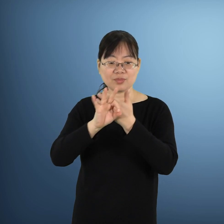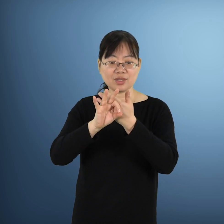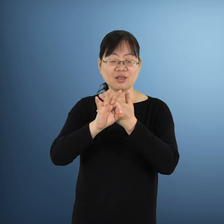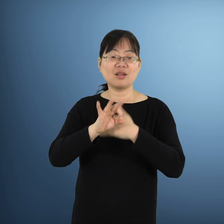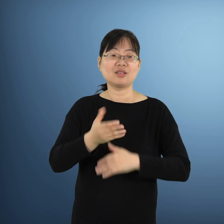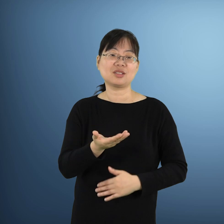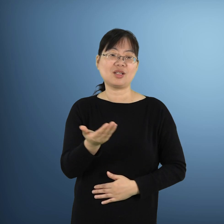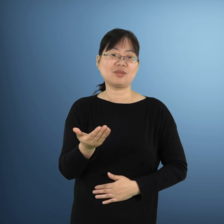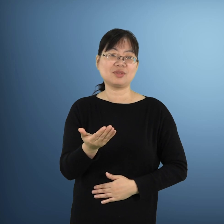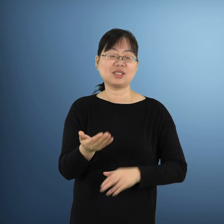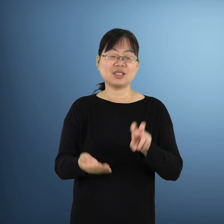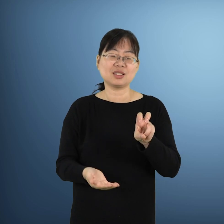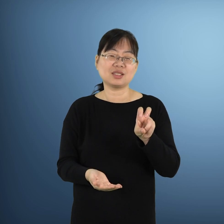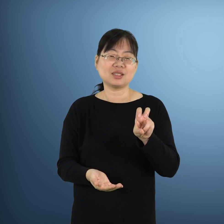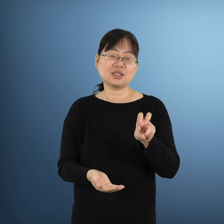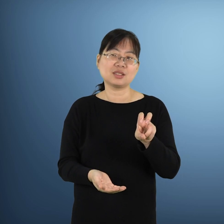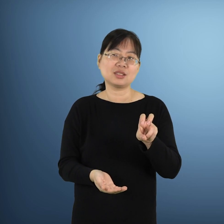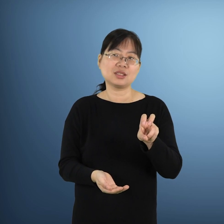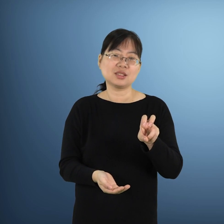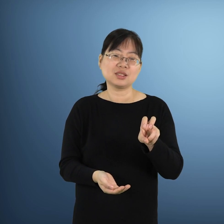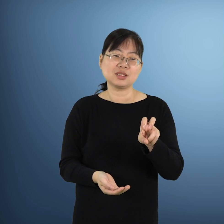여러분